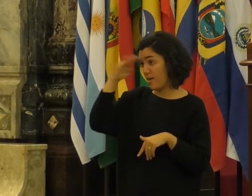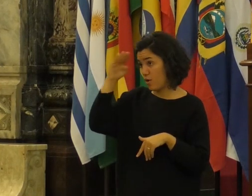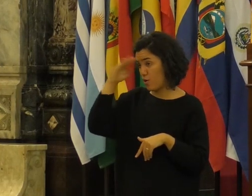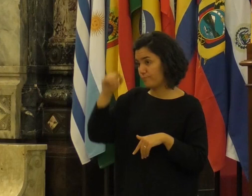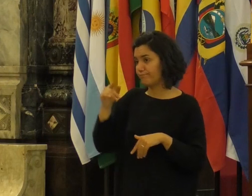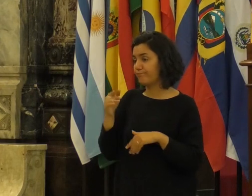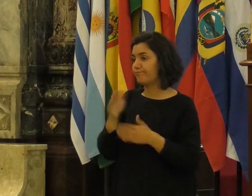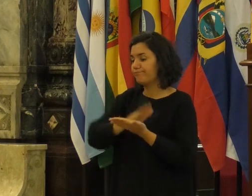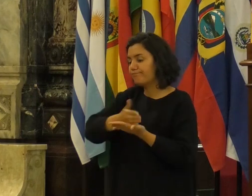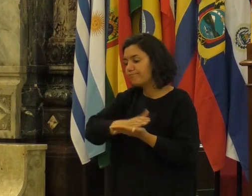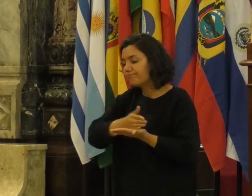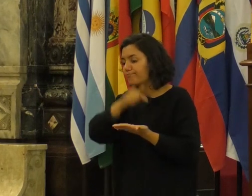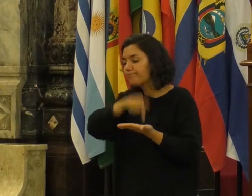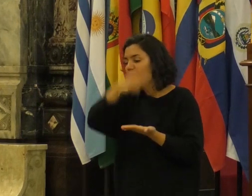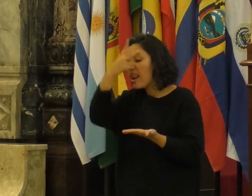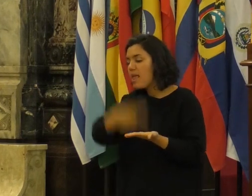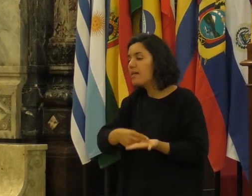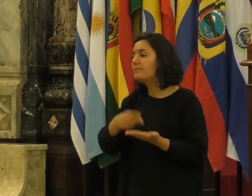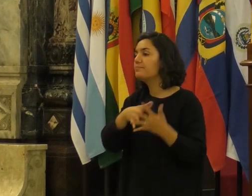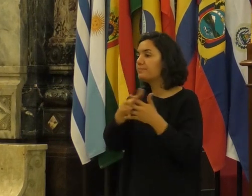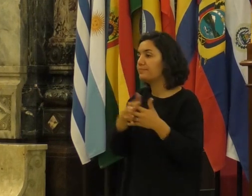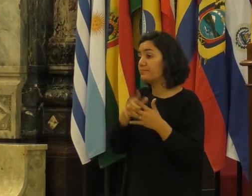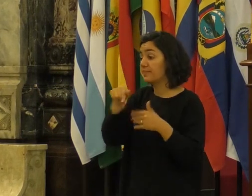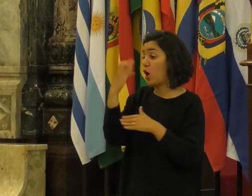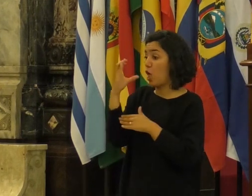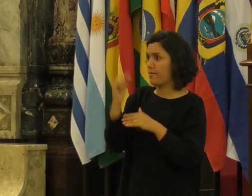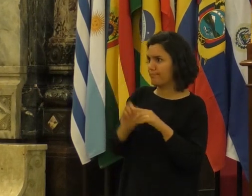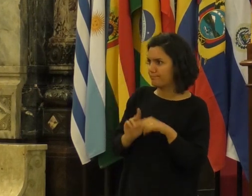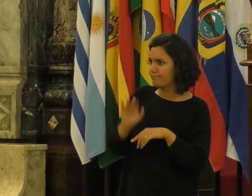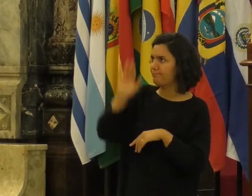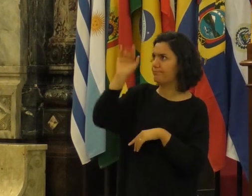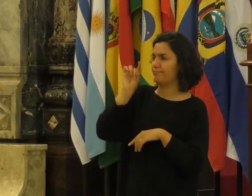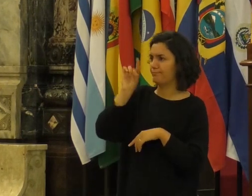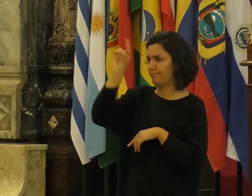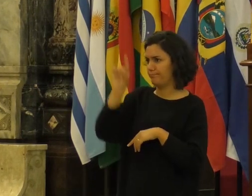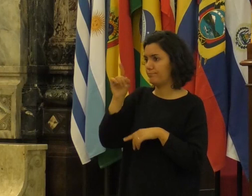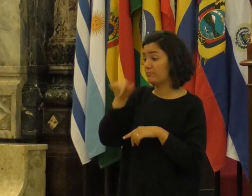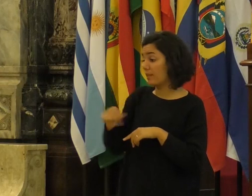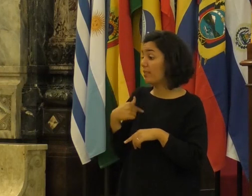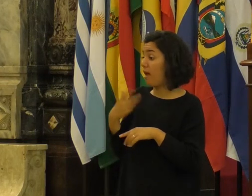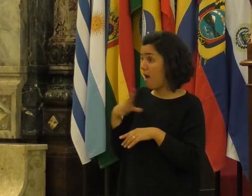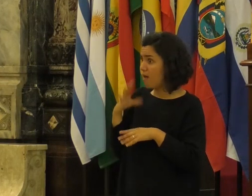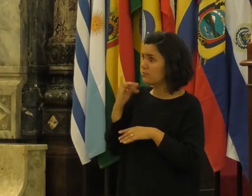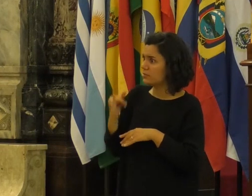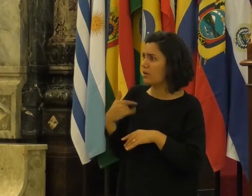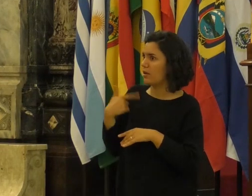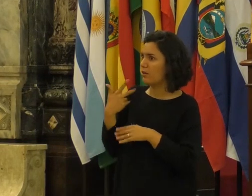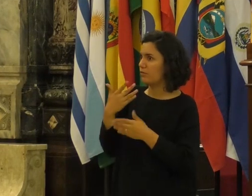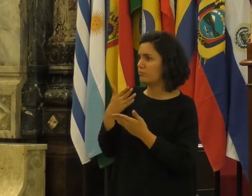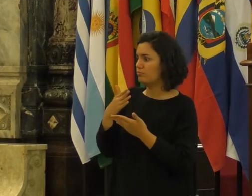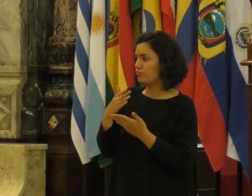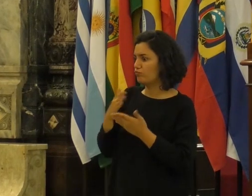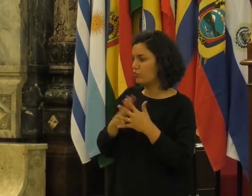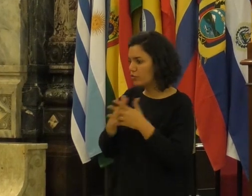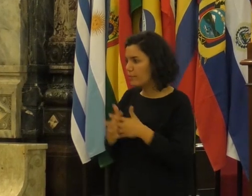la frontera con los Estados Unidos. Esa va de Colombia para México. Esa tiene mucha influencia norteamericana. Y ahí los